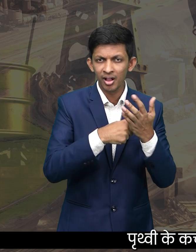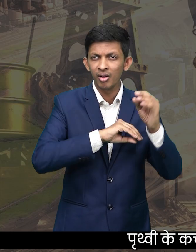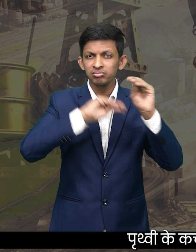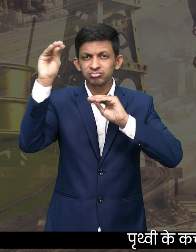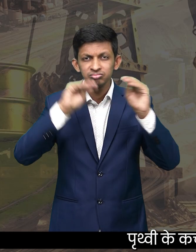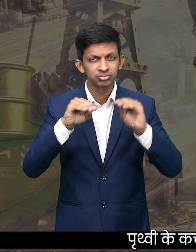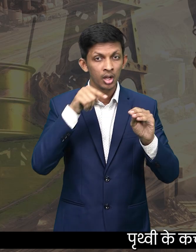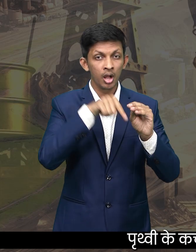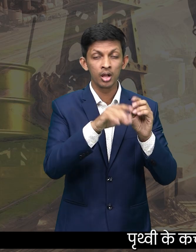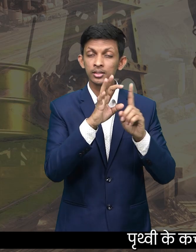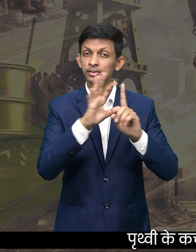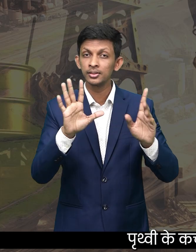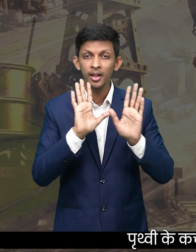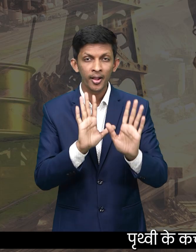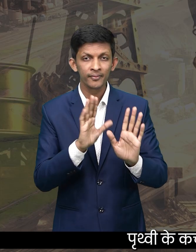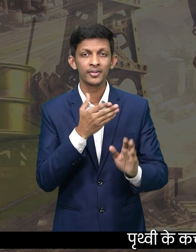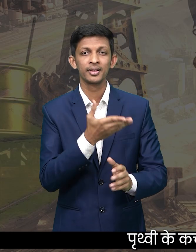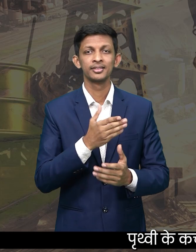है।